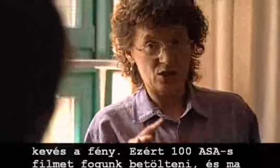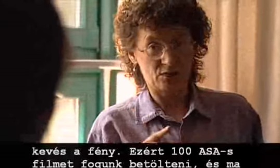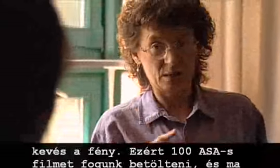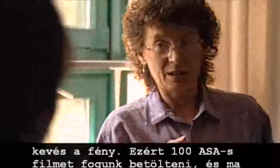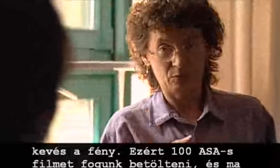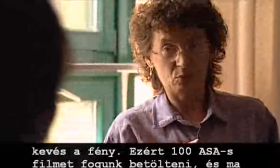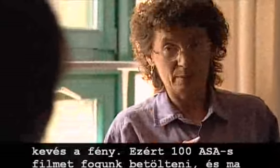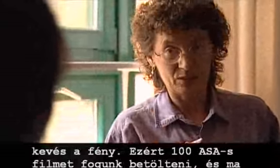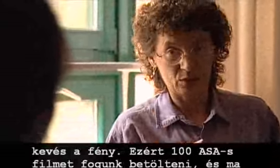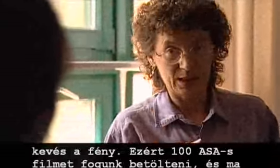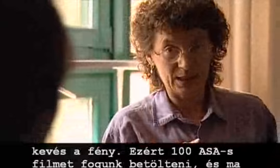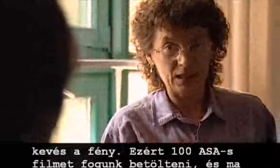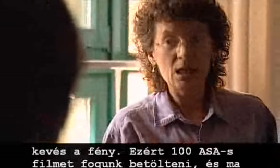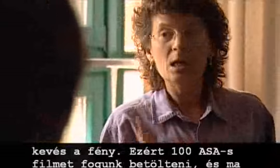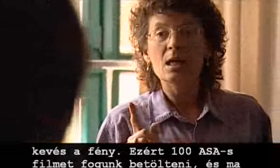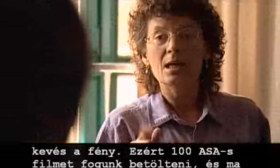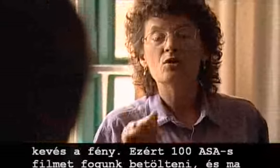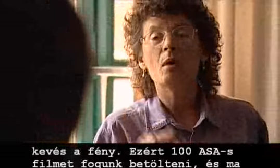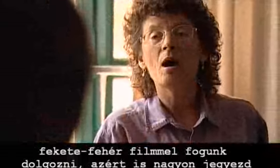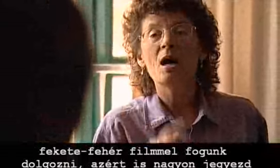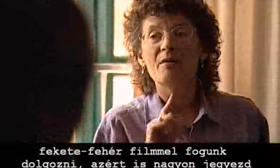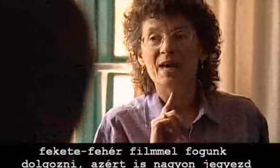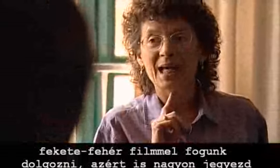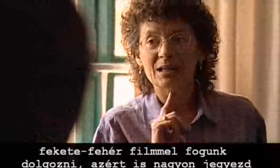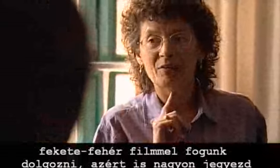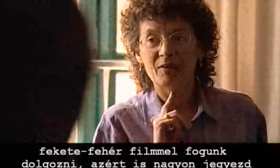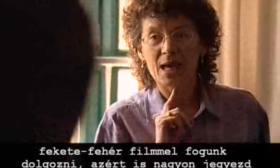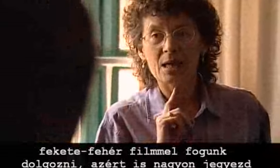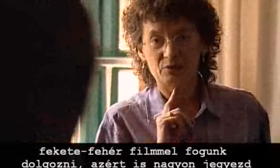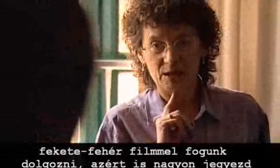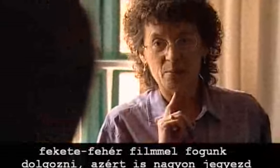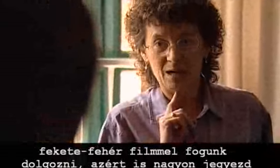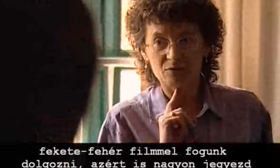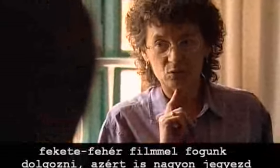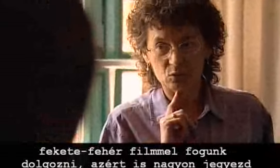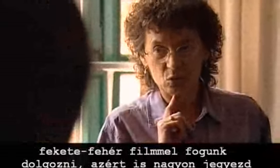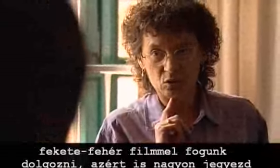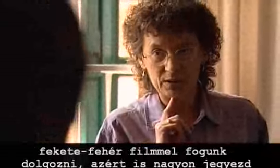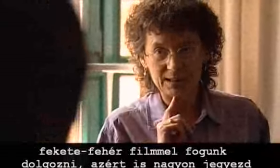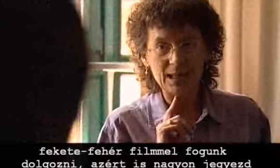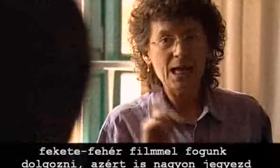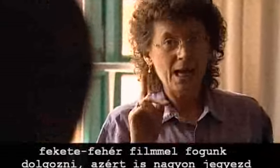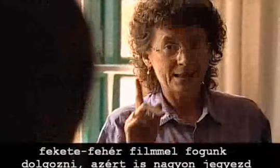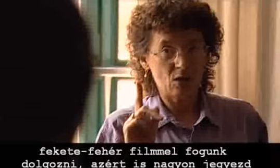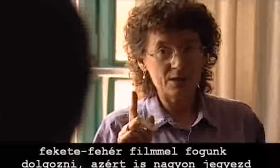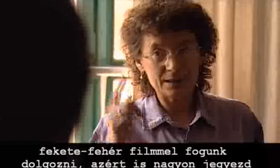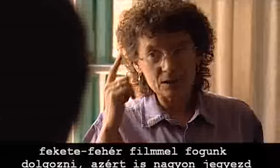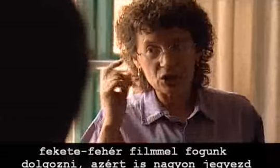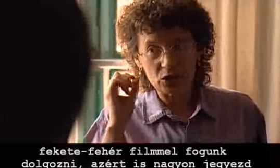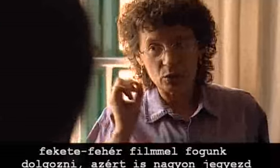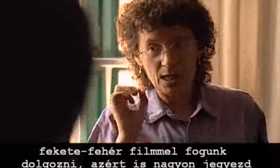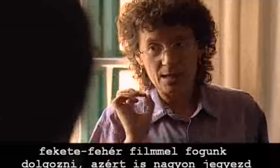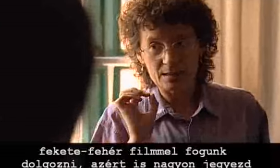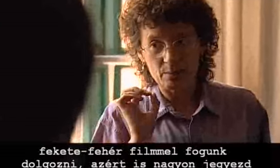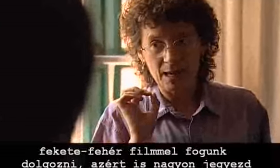asás filmet fogunk betölteni, és ma fekete-fehér filmmel fogunk dolgozni. Ezt azért is